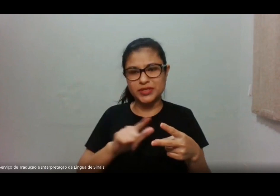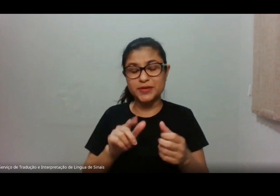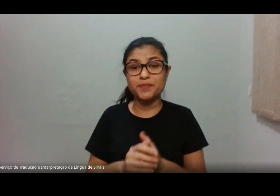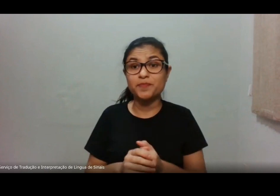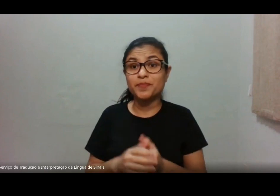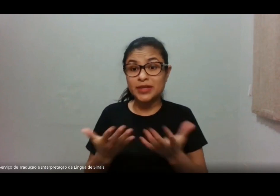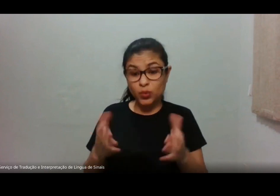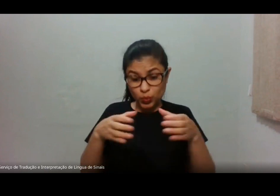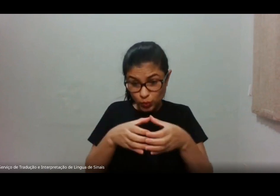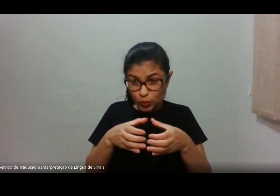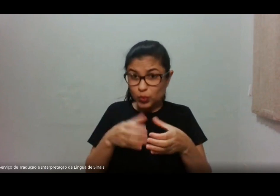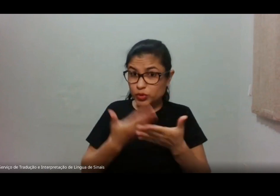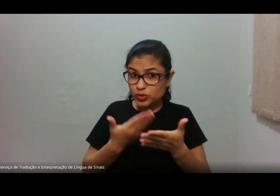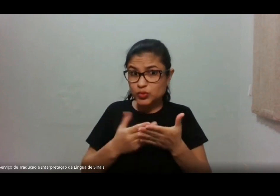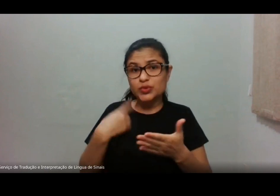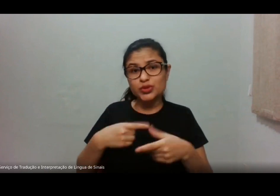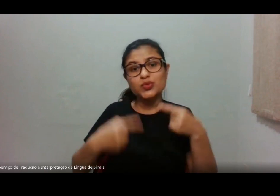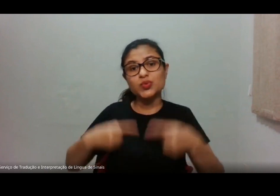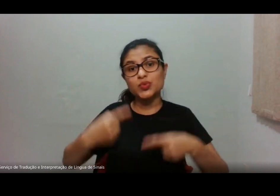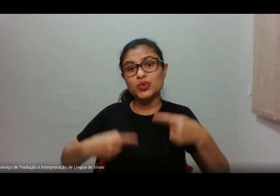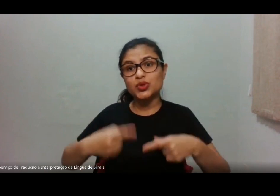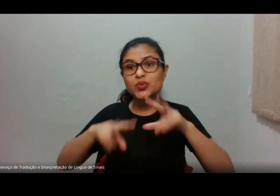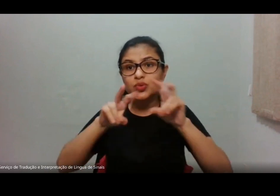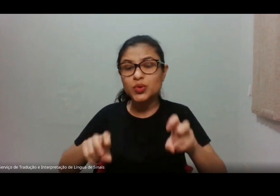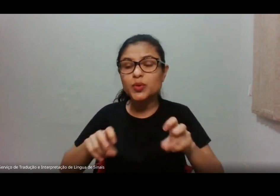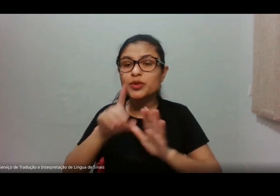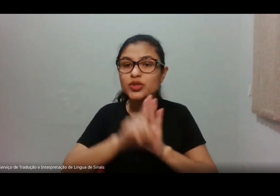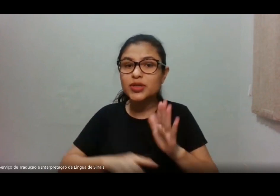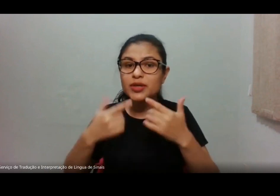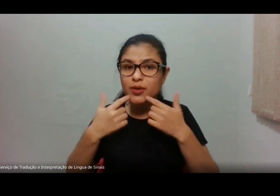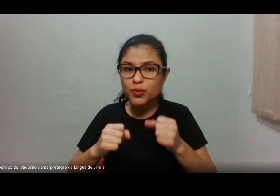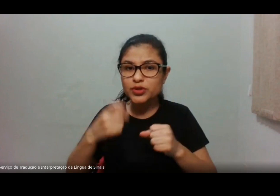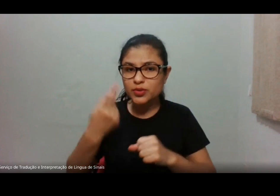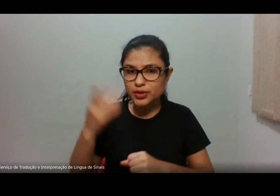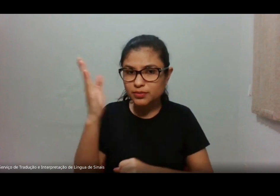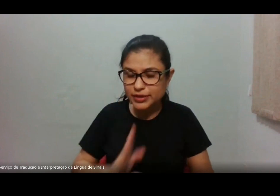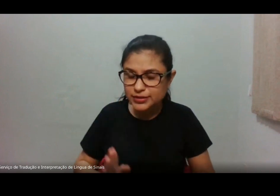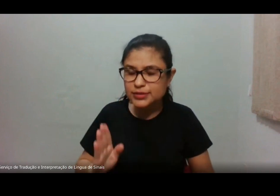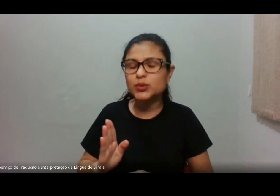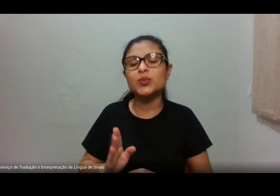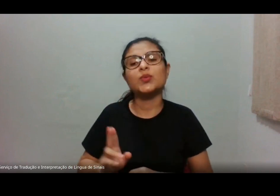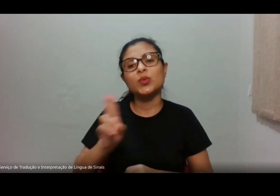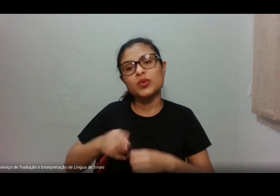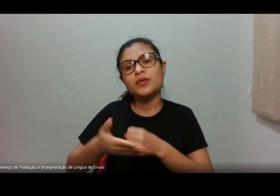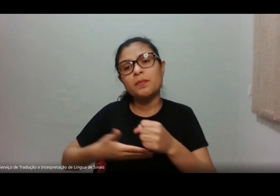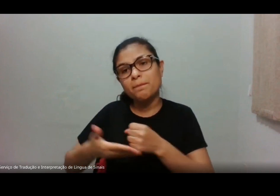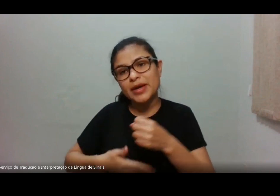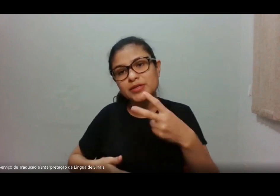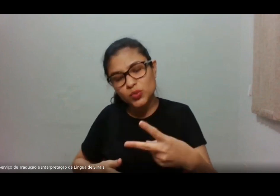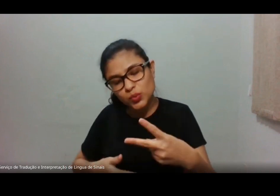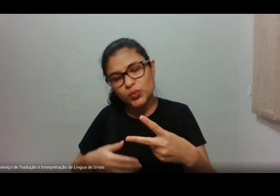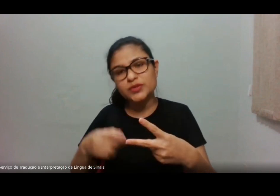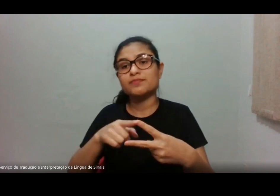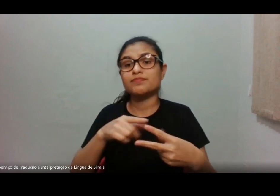no interior desse grupo, nós vimos discutindo questões de direitos linguísticos no Brasil a partir dessas duas perspectivas, dos